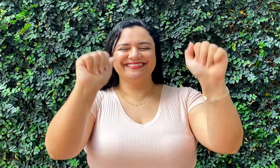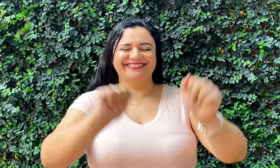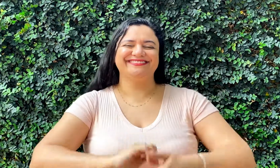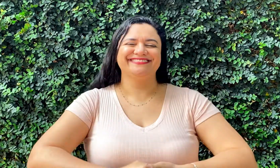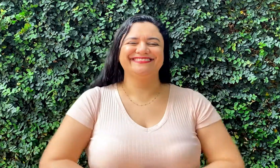ele também está fixo no peito. O verbo amar, gostar. Então, todos